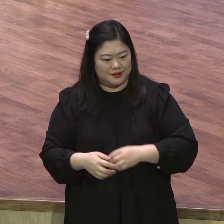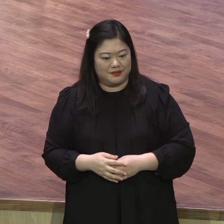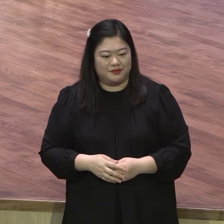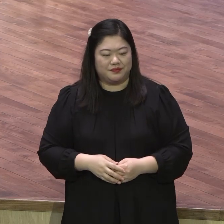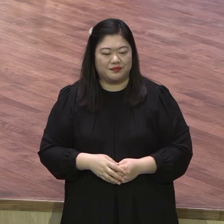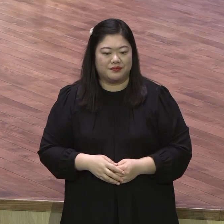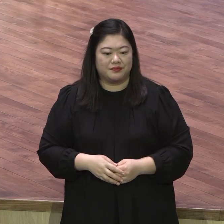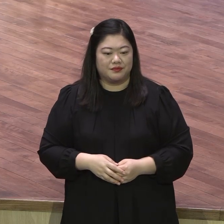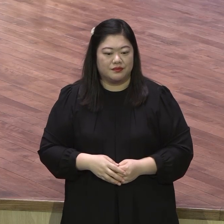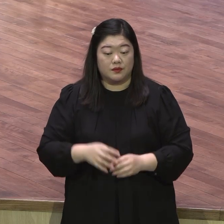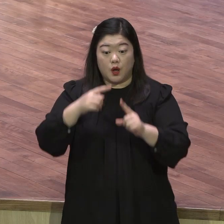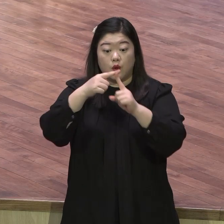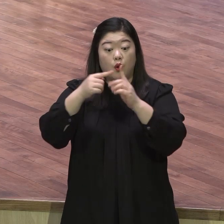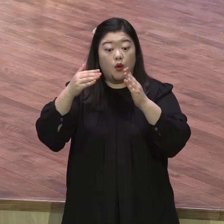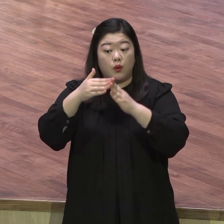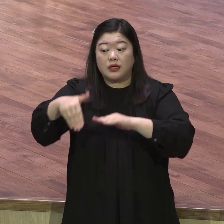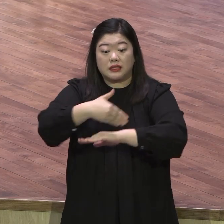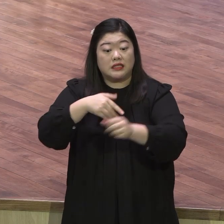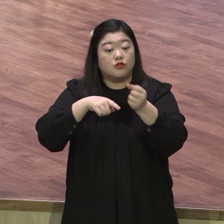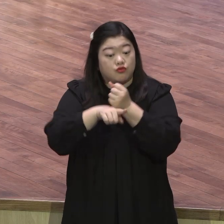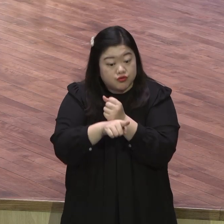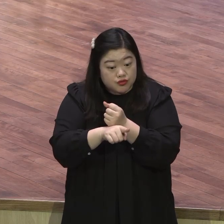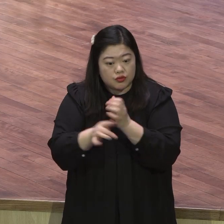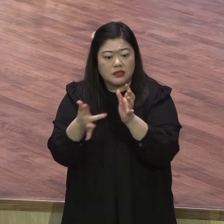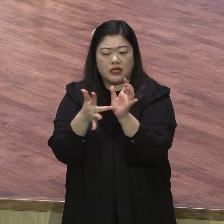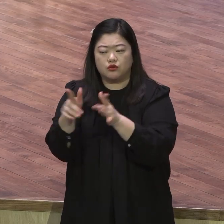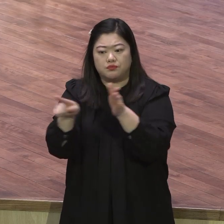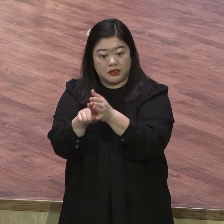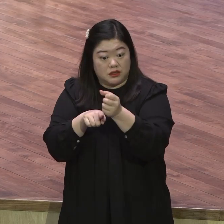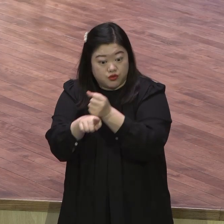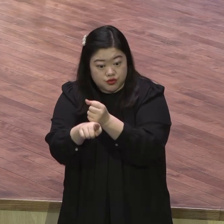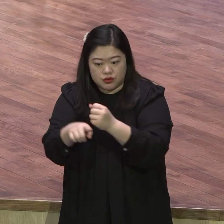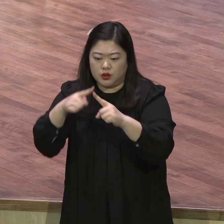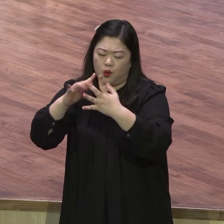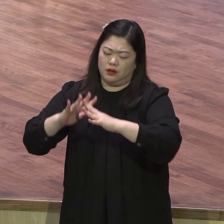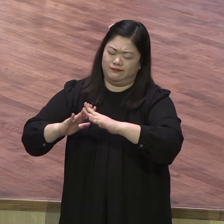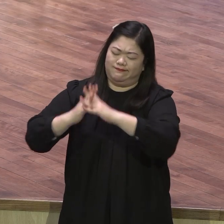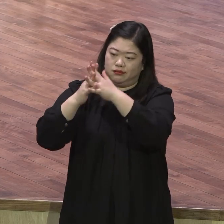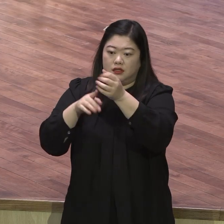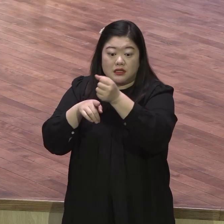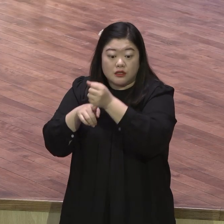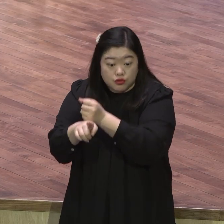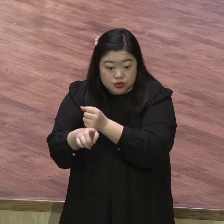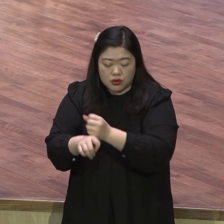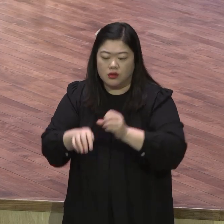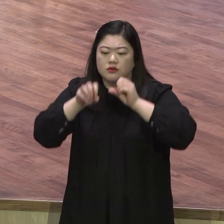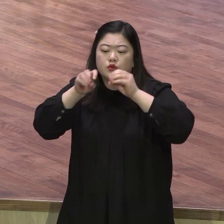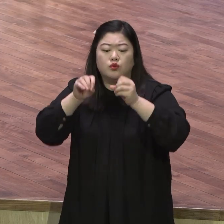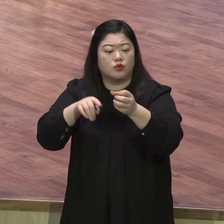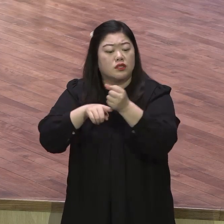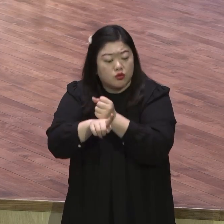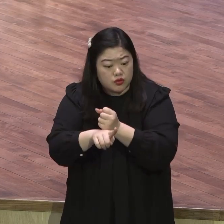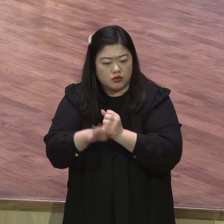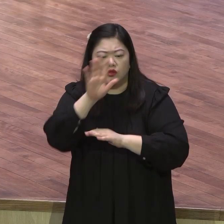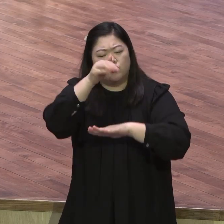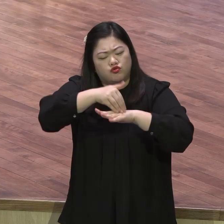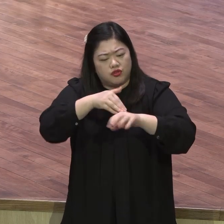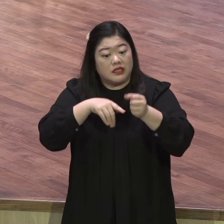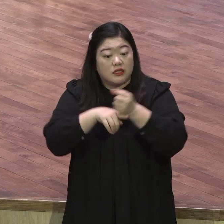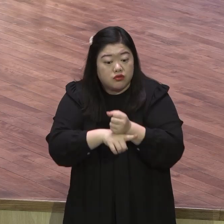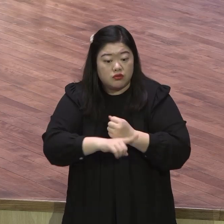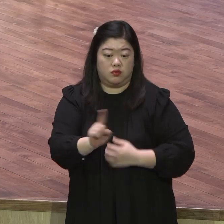왜 교회를 다니느냐 왜 예수를 믿느냐 왜 성경을 건축하고 왜 성교를 해야 되고 왜 전도 캠프에 대한 훈련을 받아야 되느냐